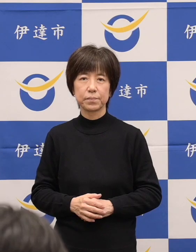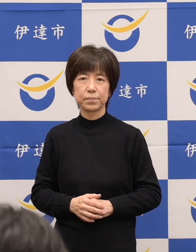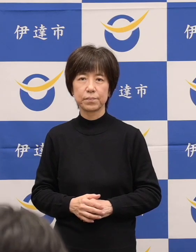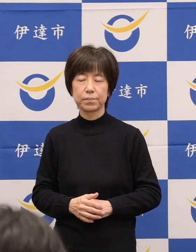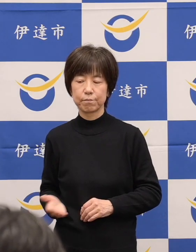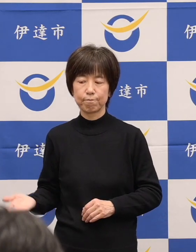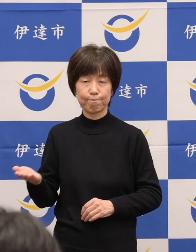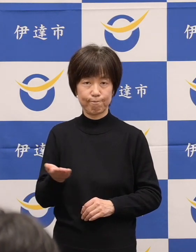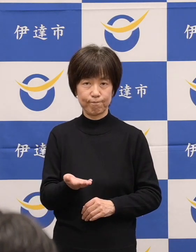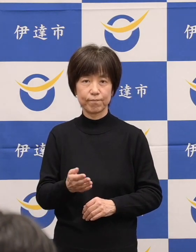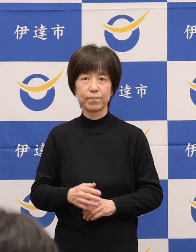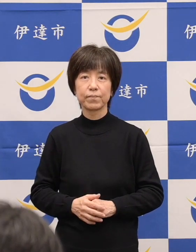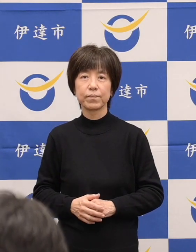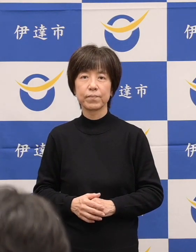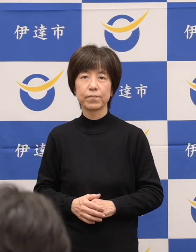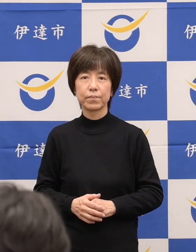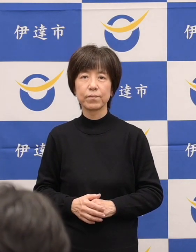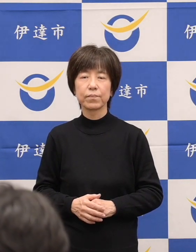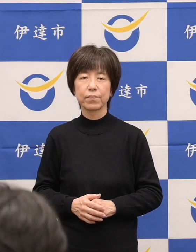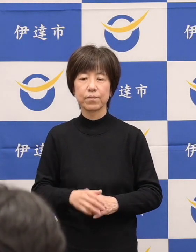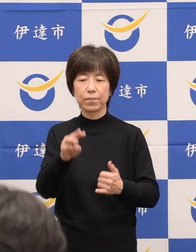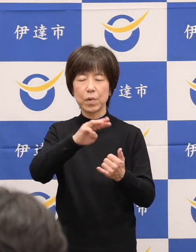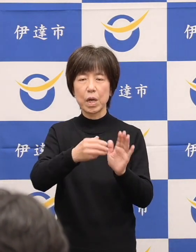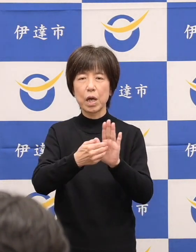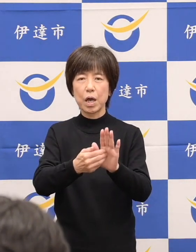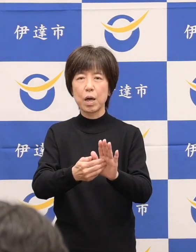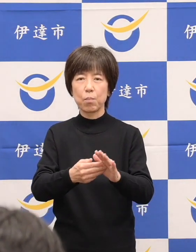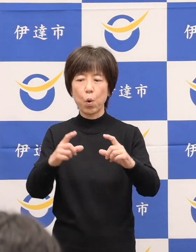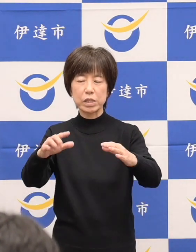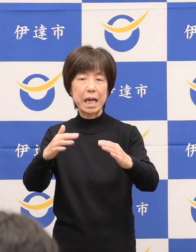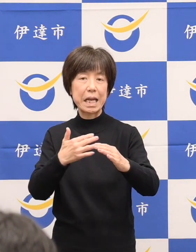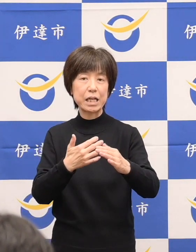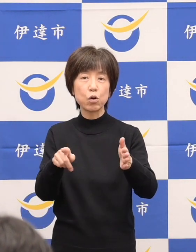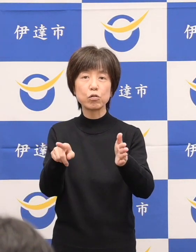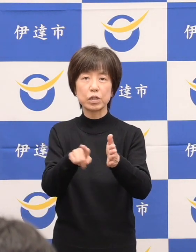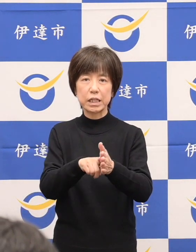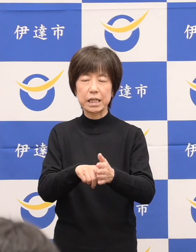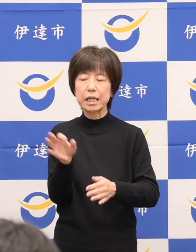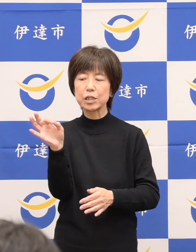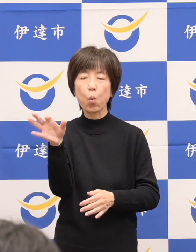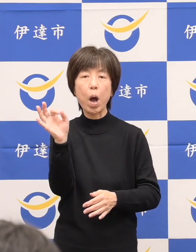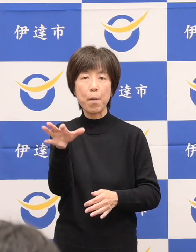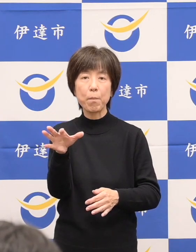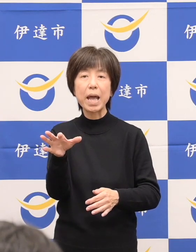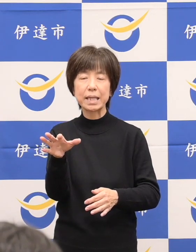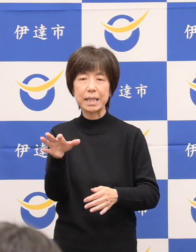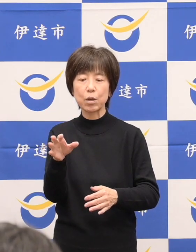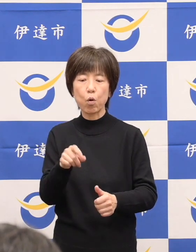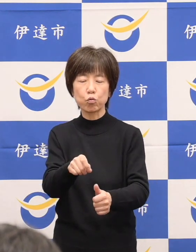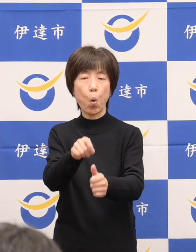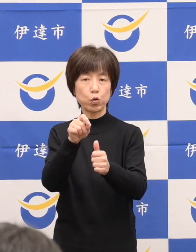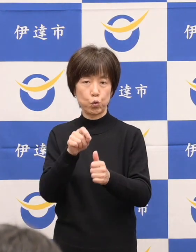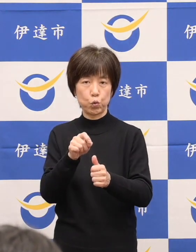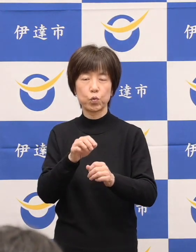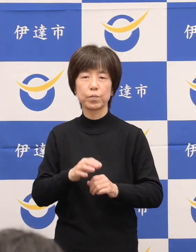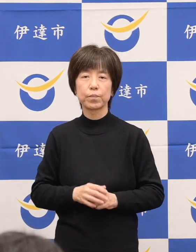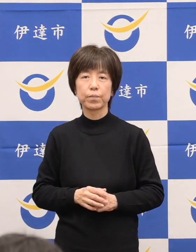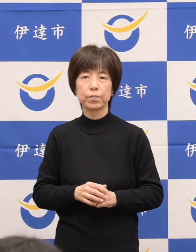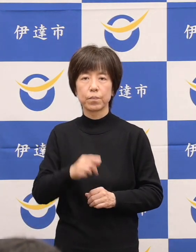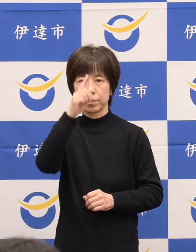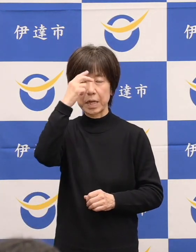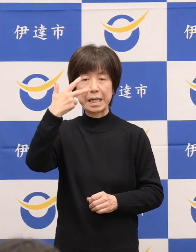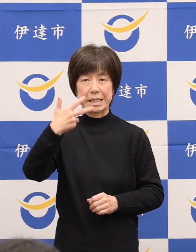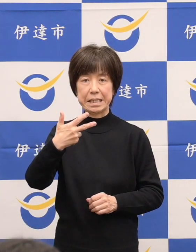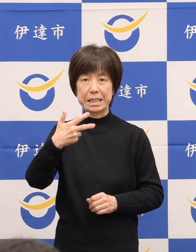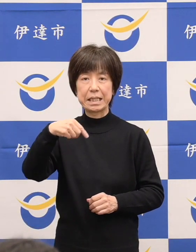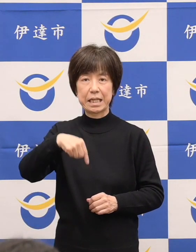続きまして防災ラジオ付き自動販売機を導入してまいります。伊達市